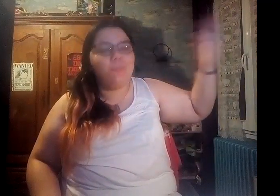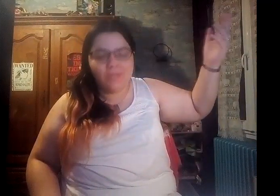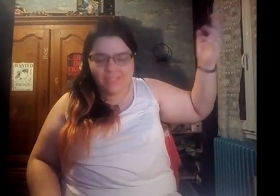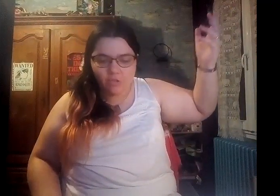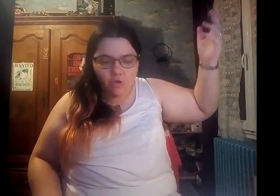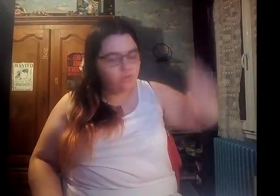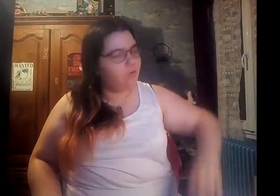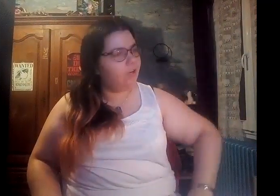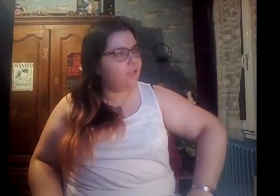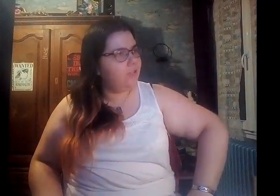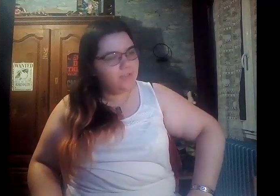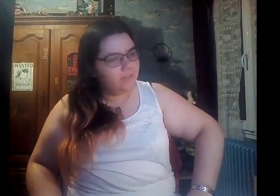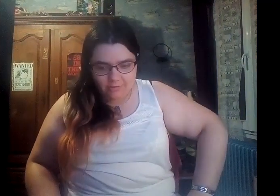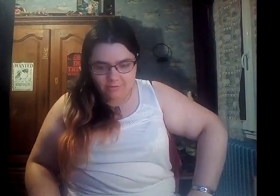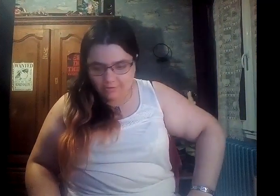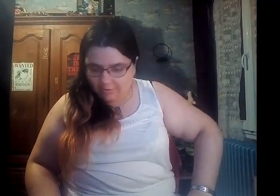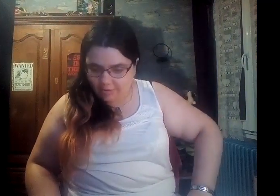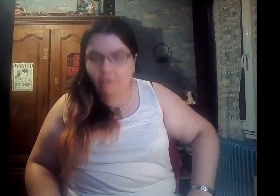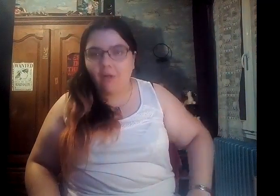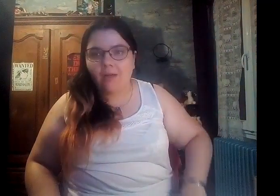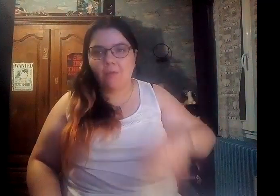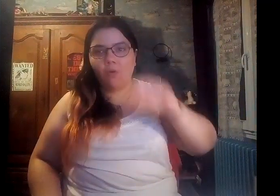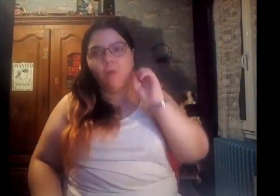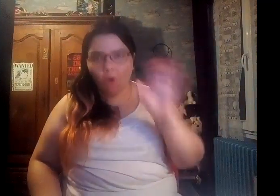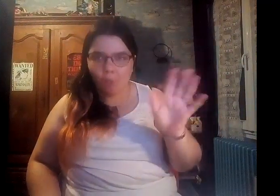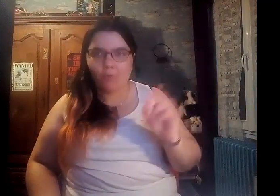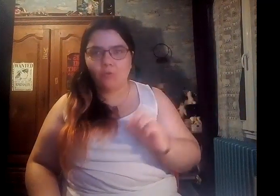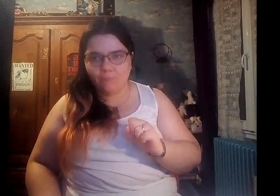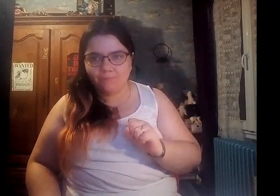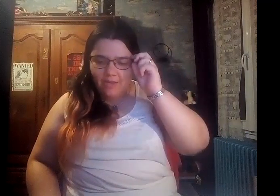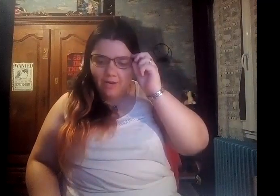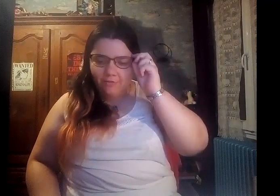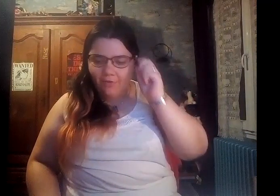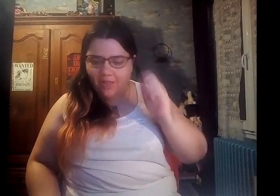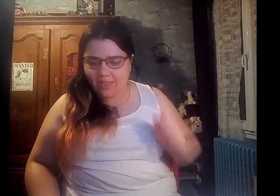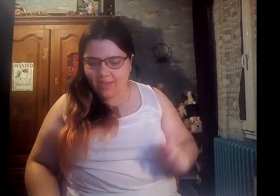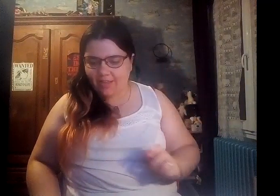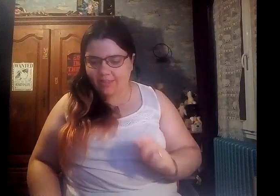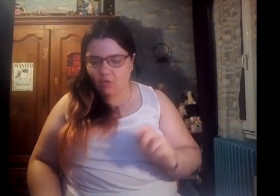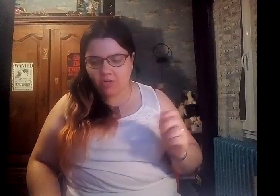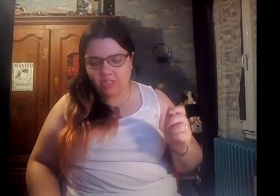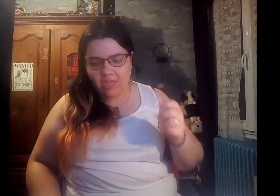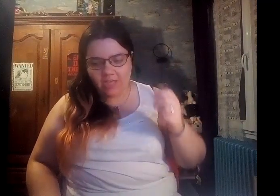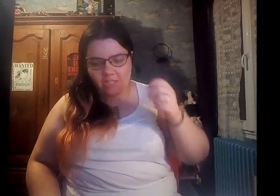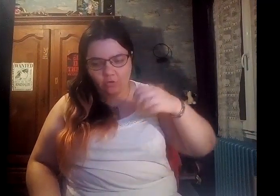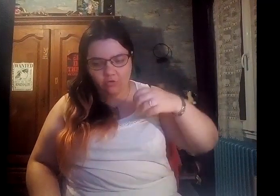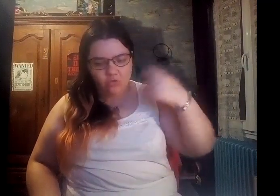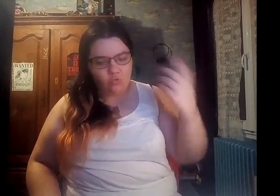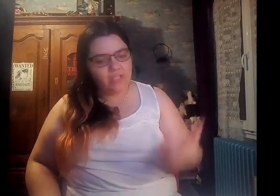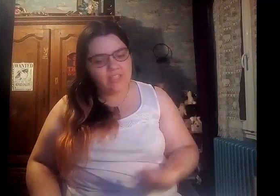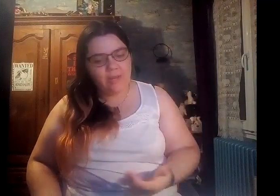copie c'est nul quoi enfin bon reprenons les fans et les théoriciens sautent sur des éléments